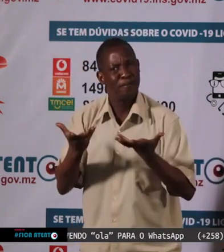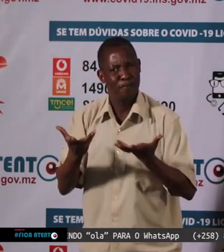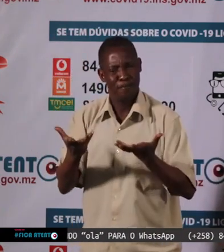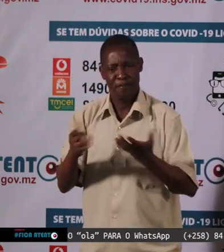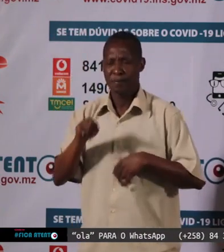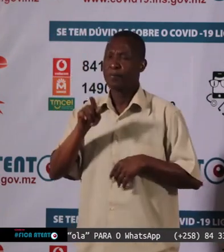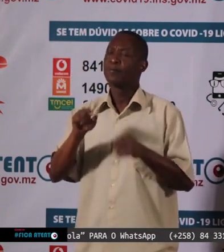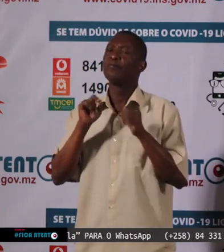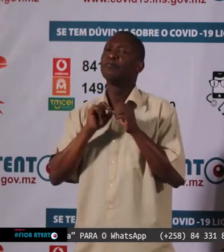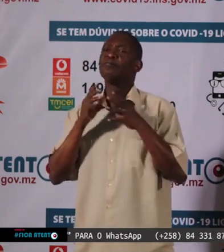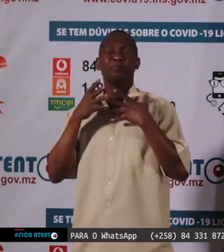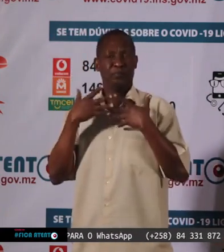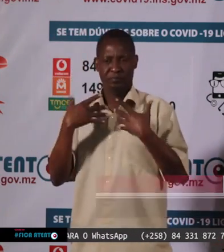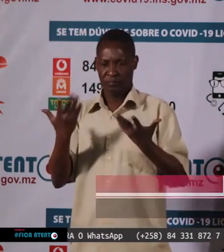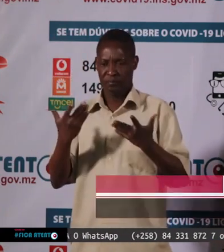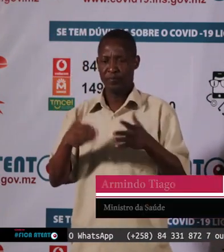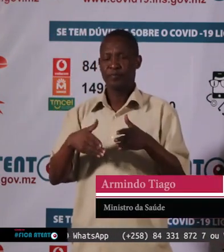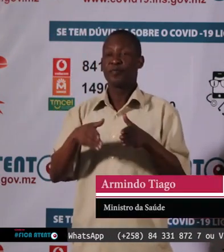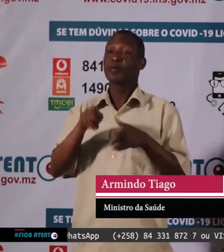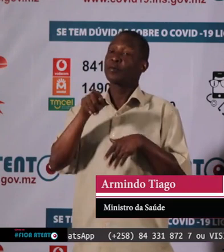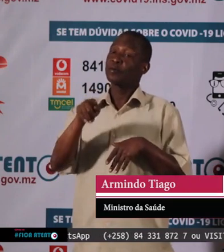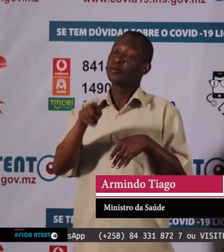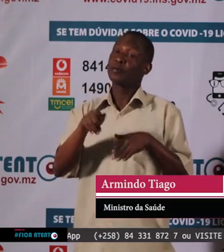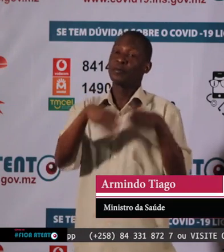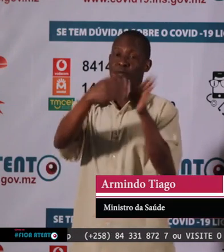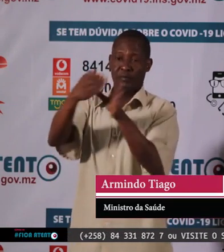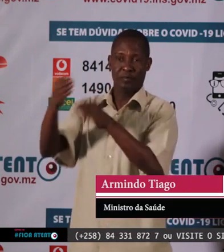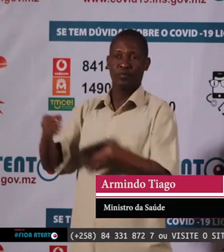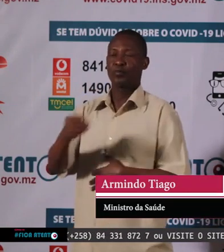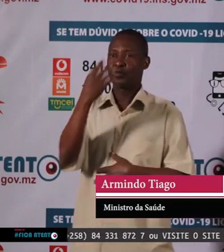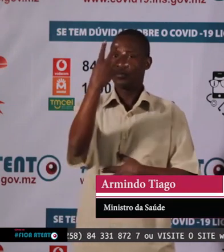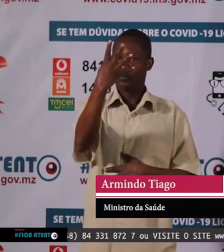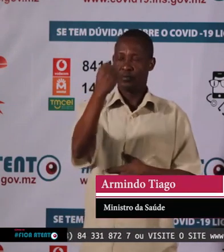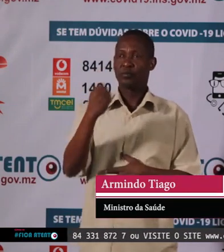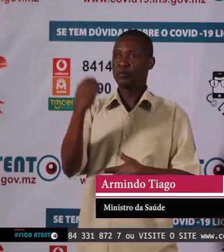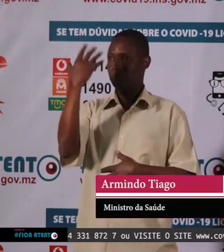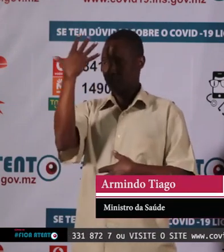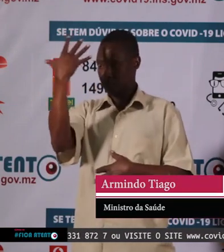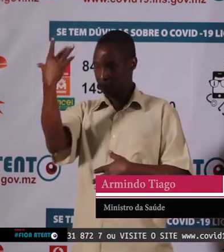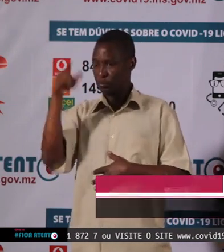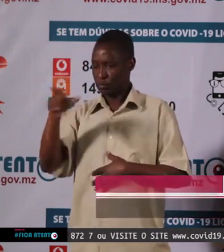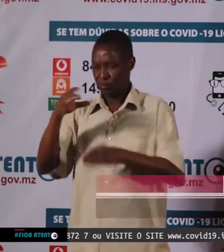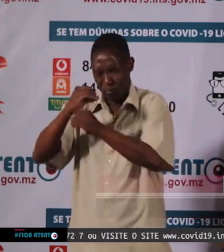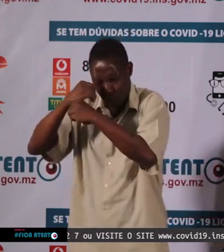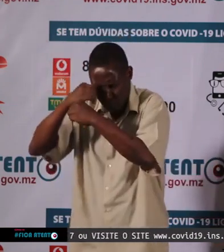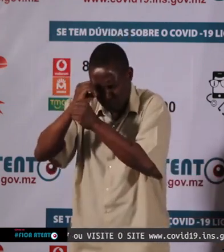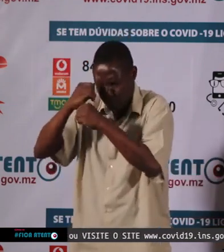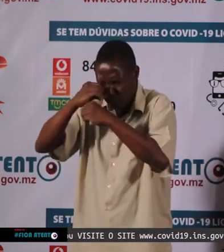a testagem das últimas 45 amostras recolhidas no acampamento de Afuns.